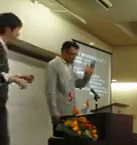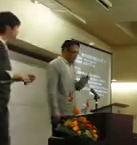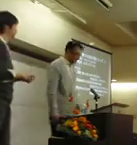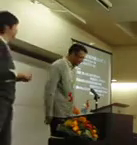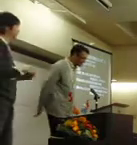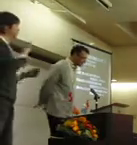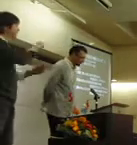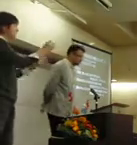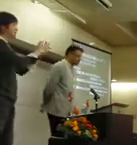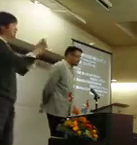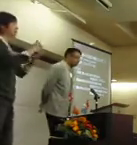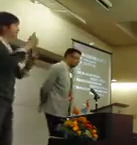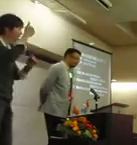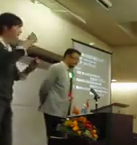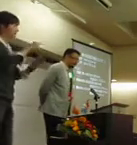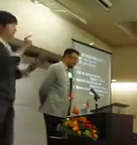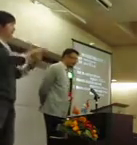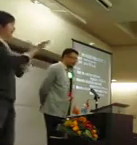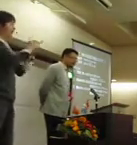話されます。